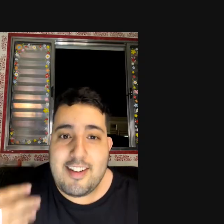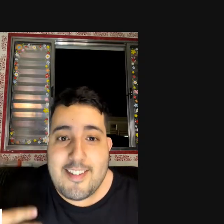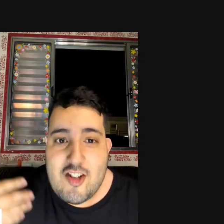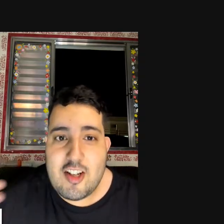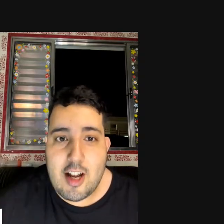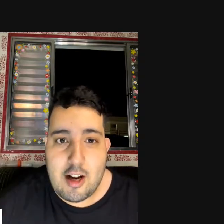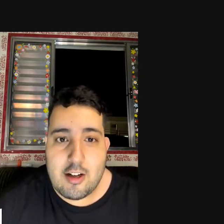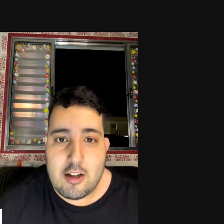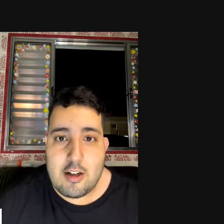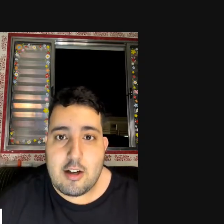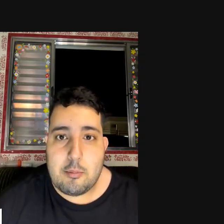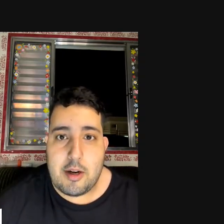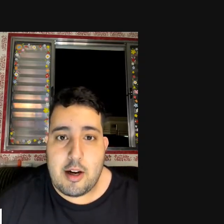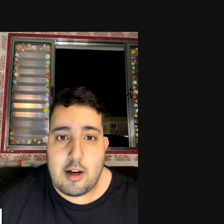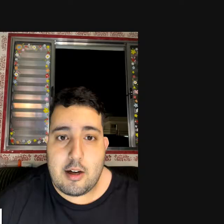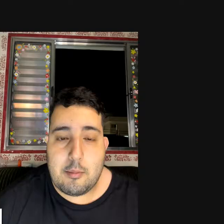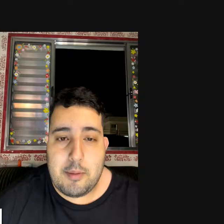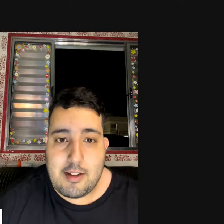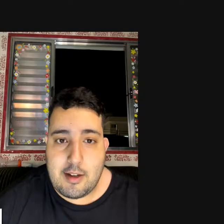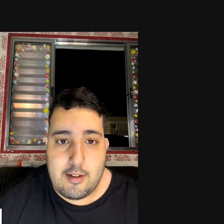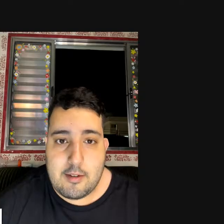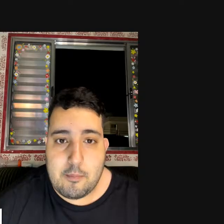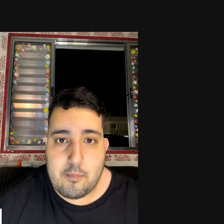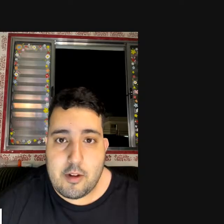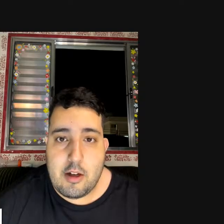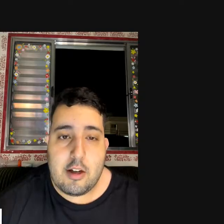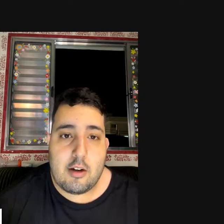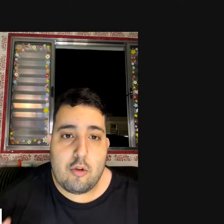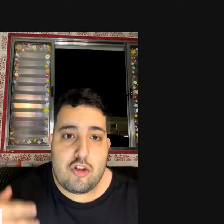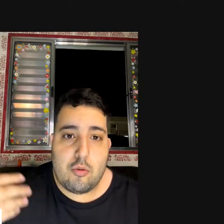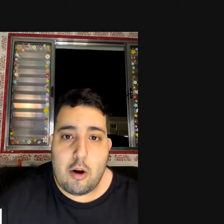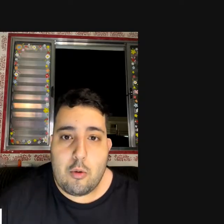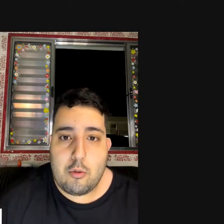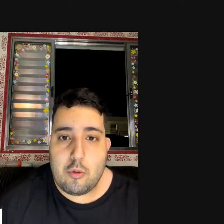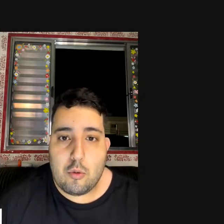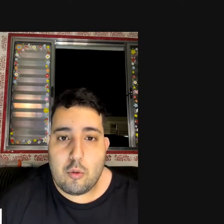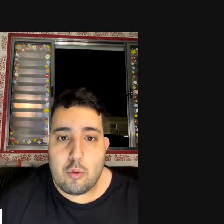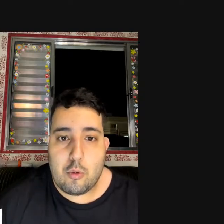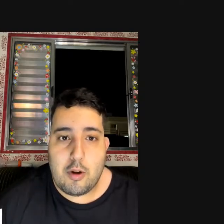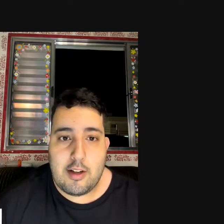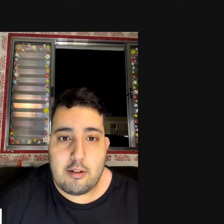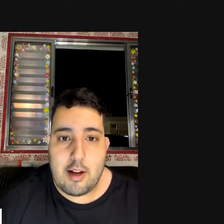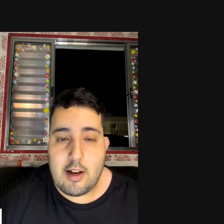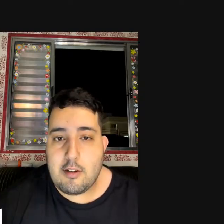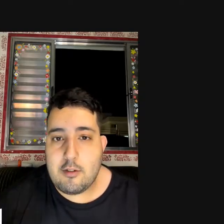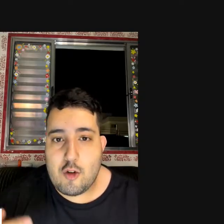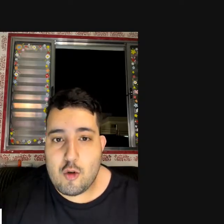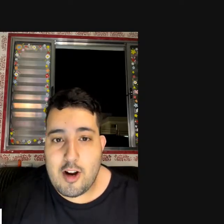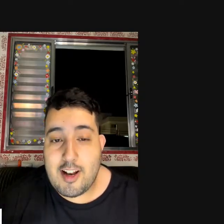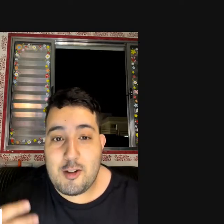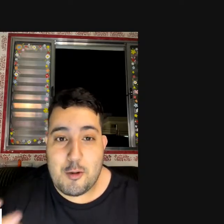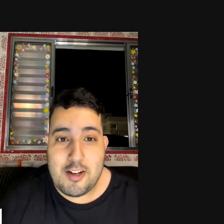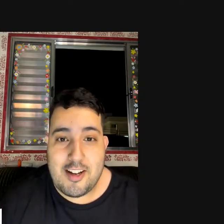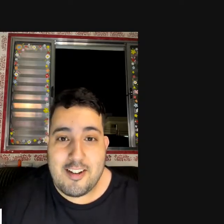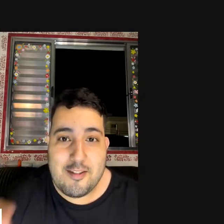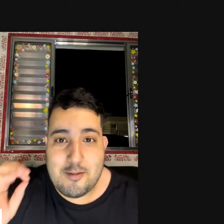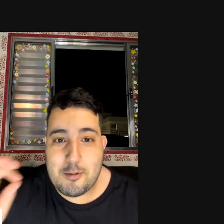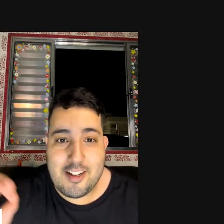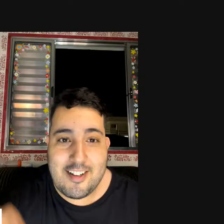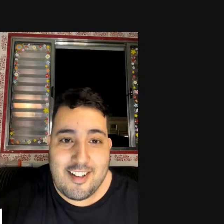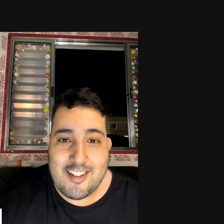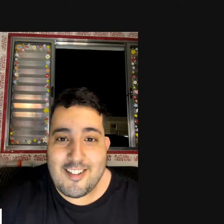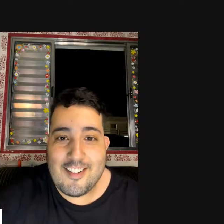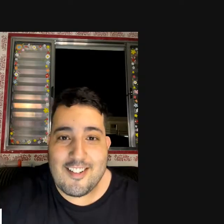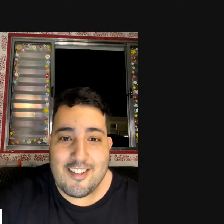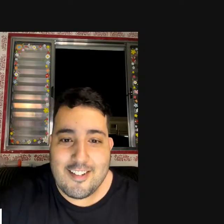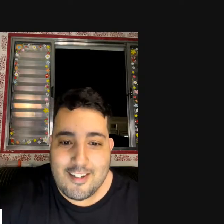vou destinar para Beatriz continuar no quadrinho dela. Fechou? Ela entrou aqui. Vamos estar